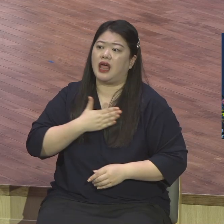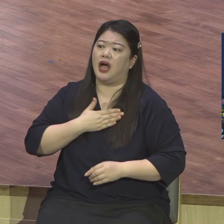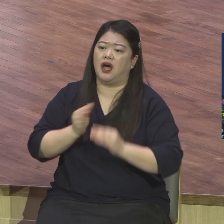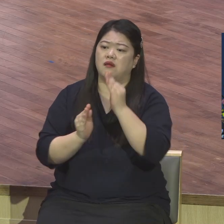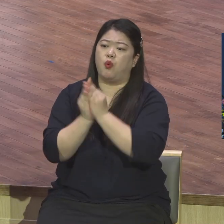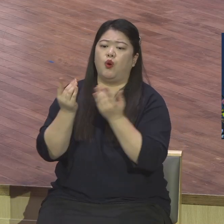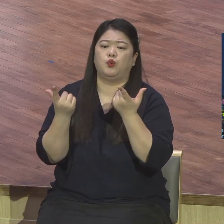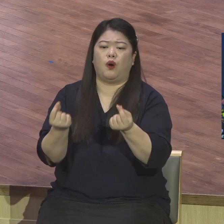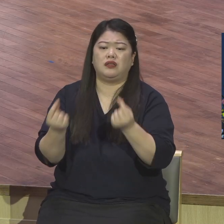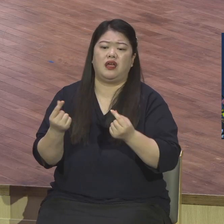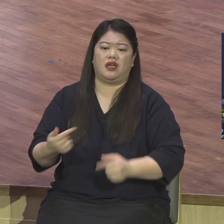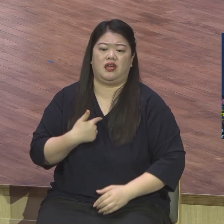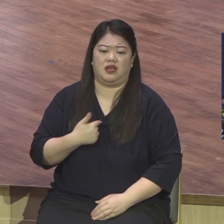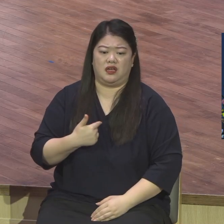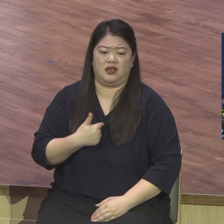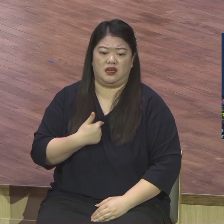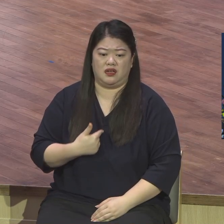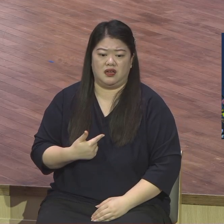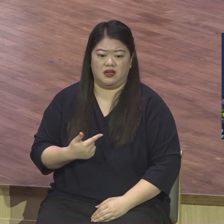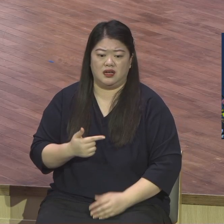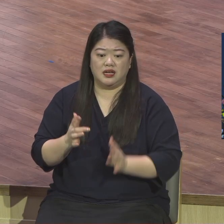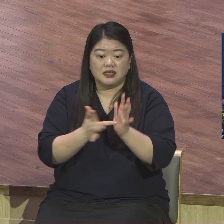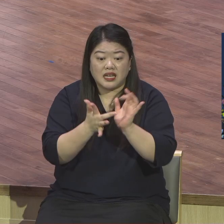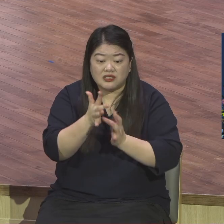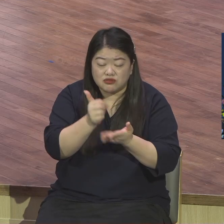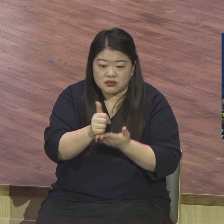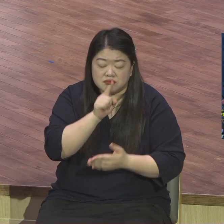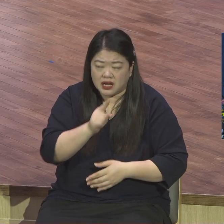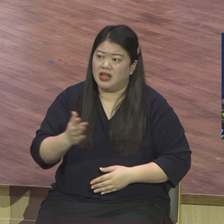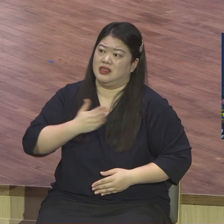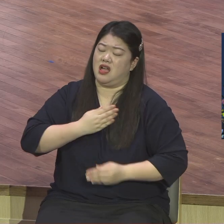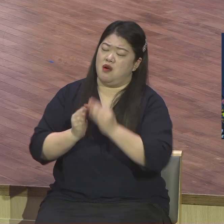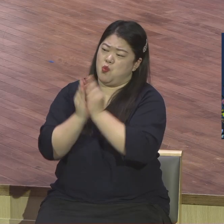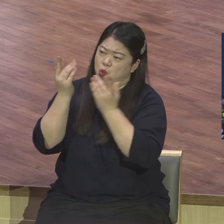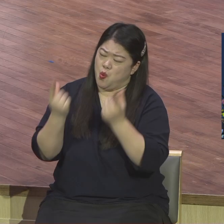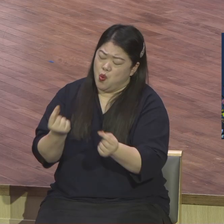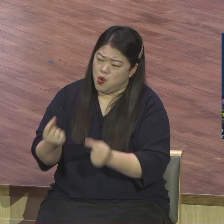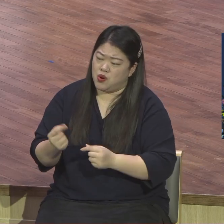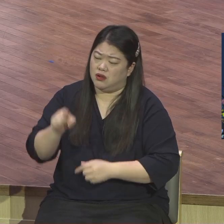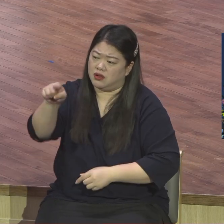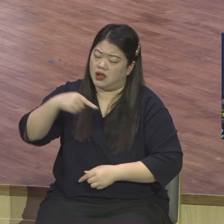거잖아요. 보물상자로 내가 보물상자라고.